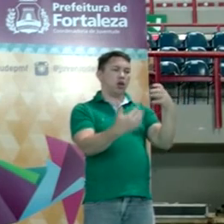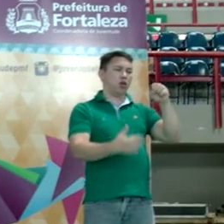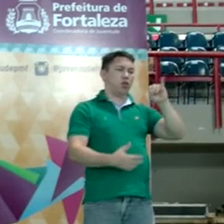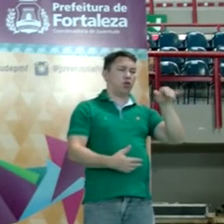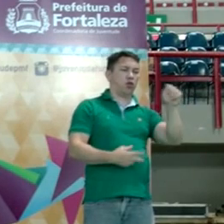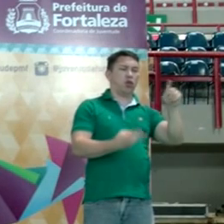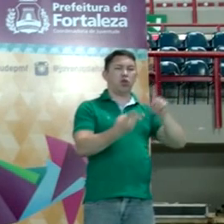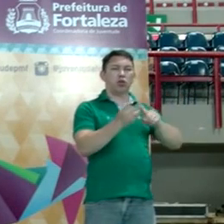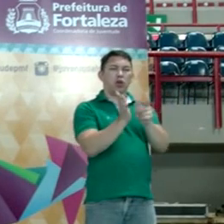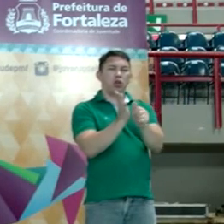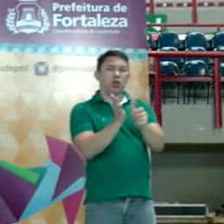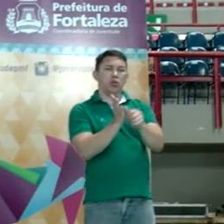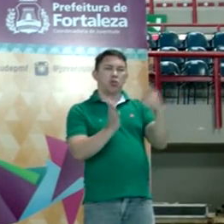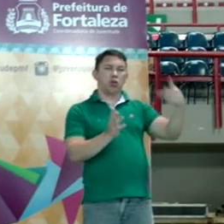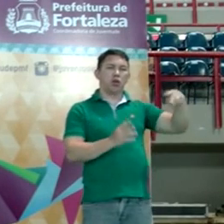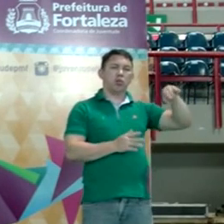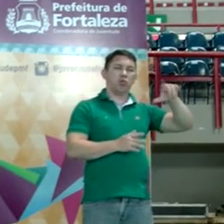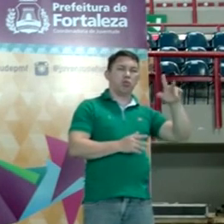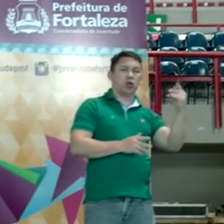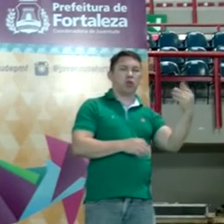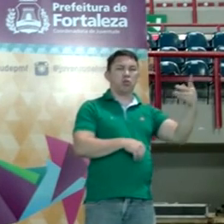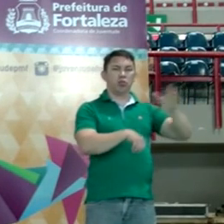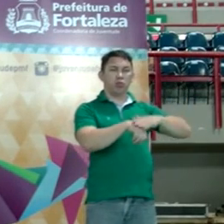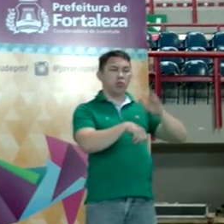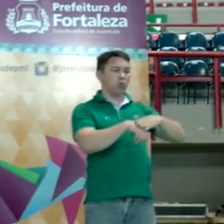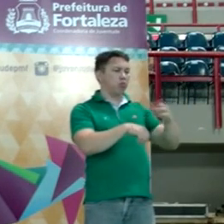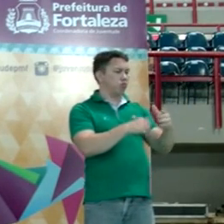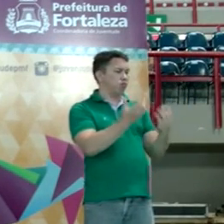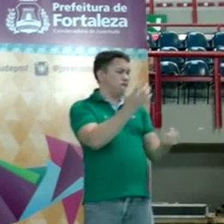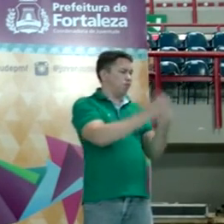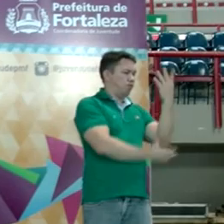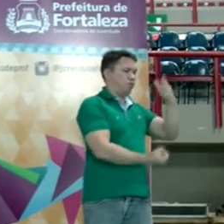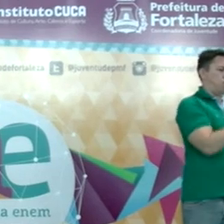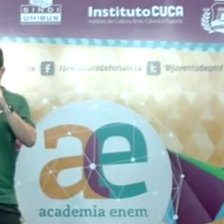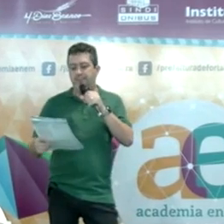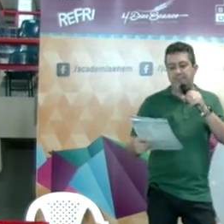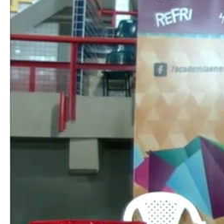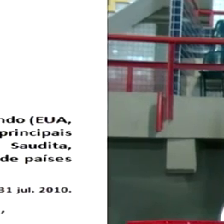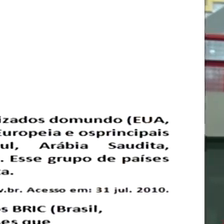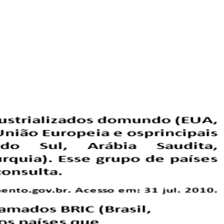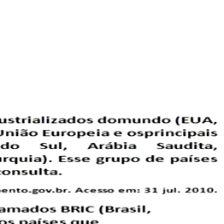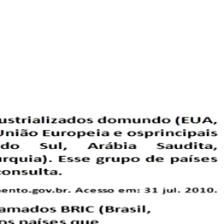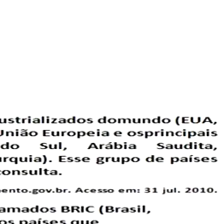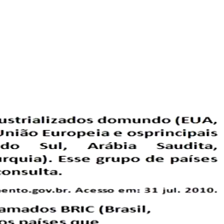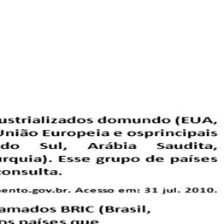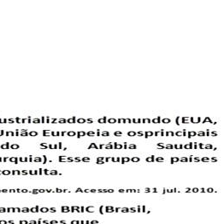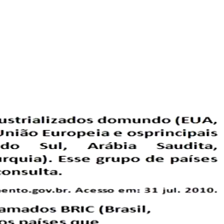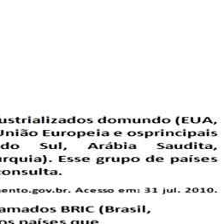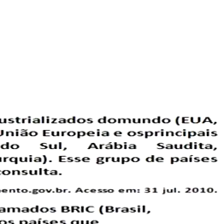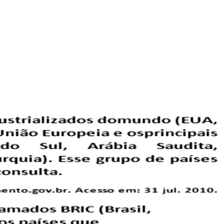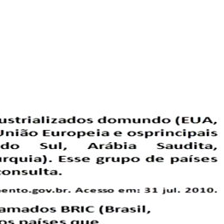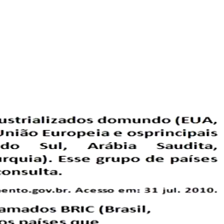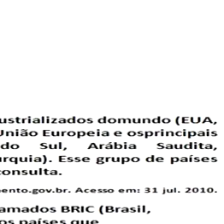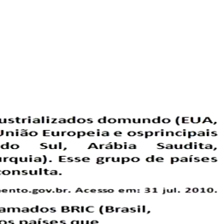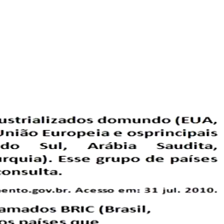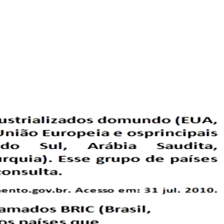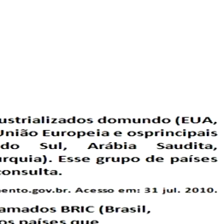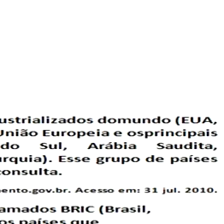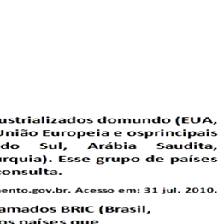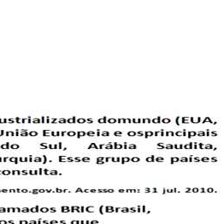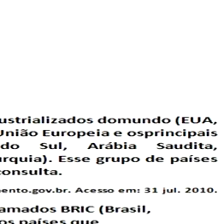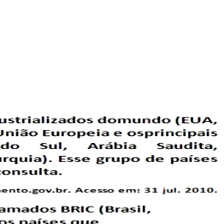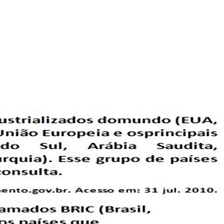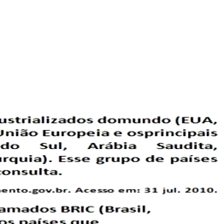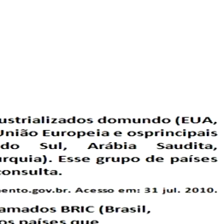pode ser indústria. Então, tudo não se pode negar que está começando a se tornar bem mais amplo. Agora, o texto trata